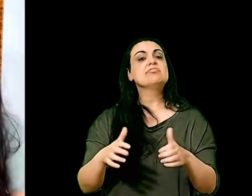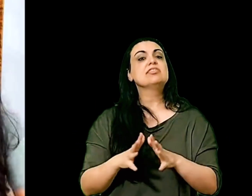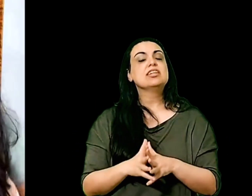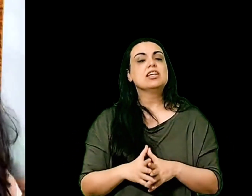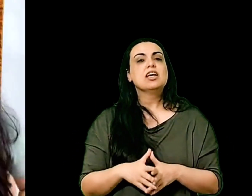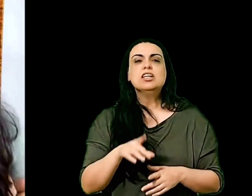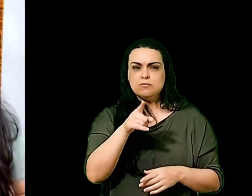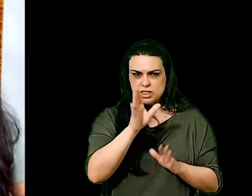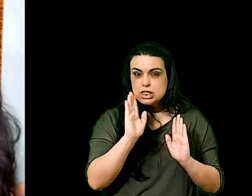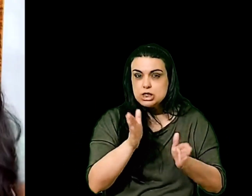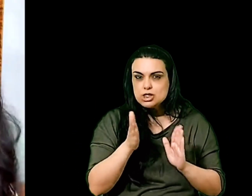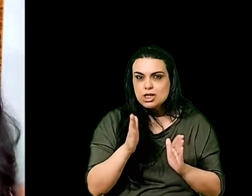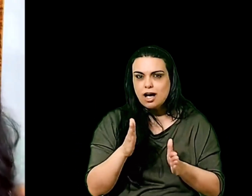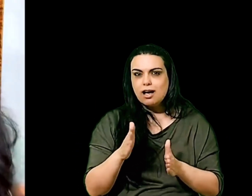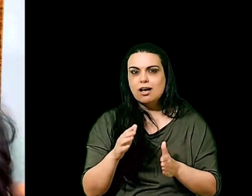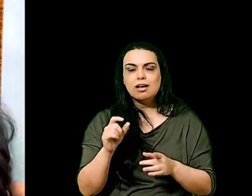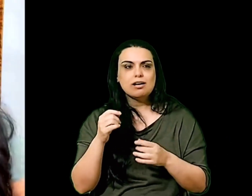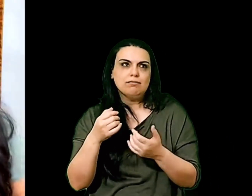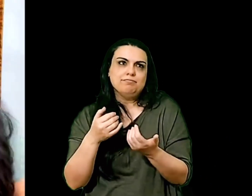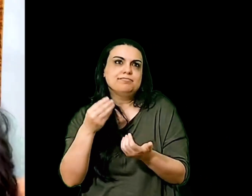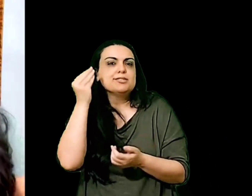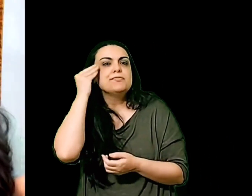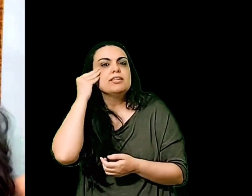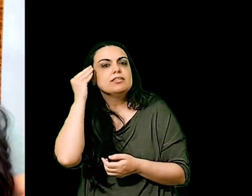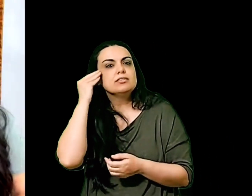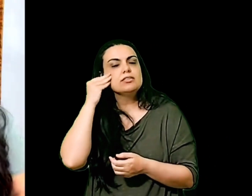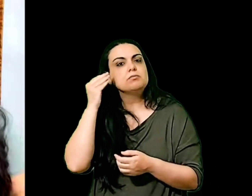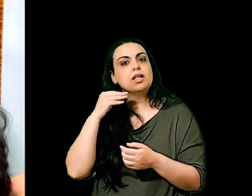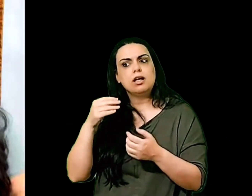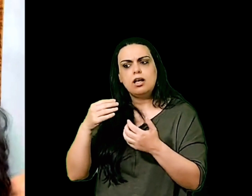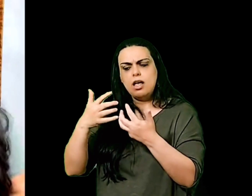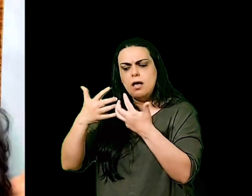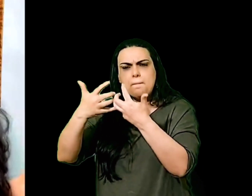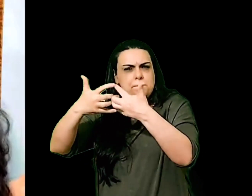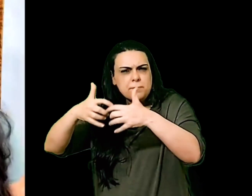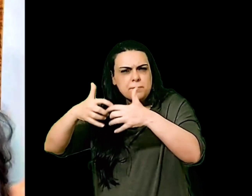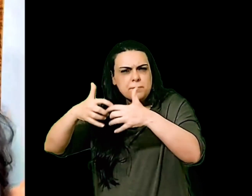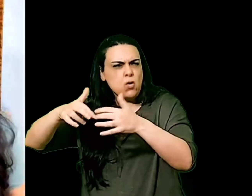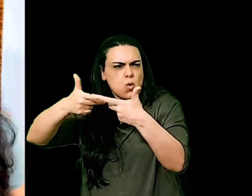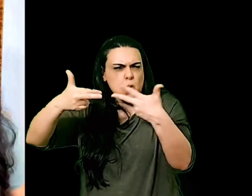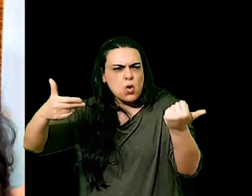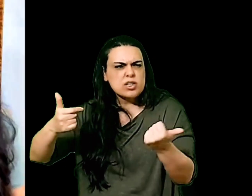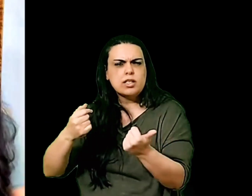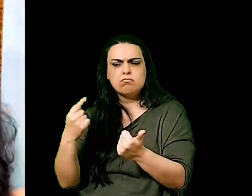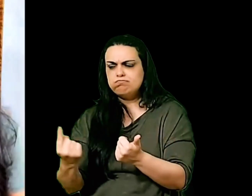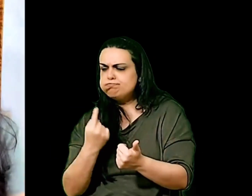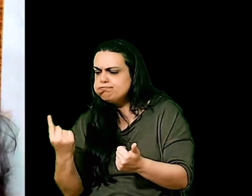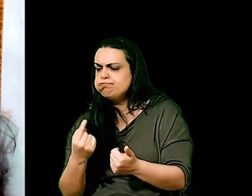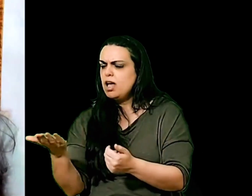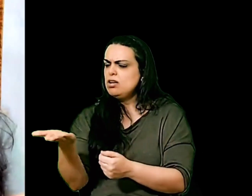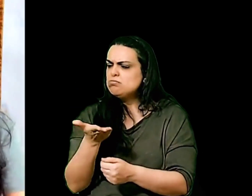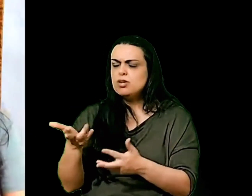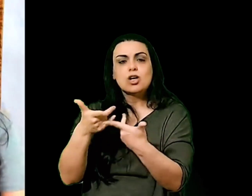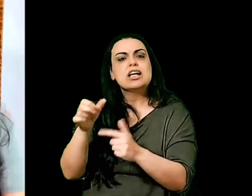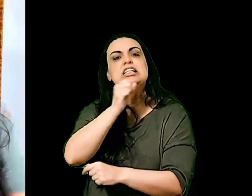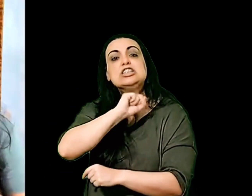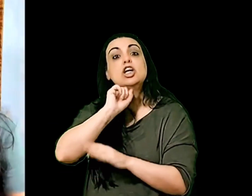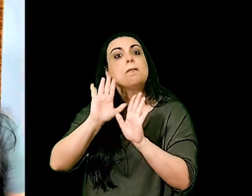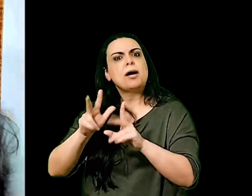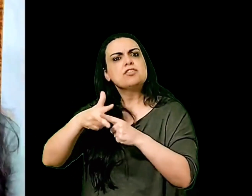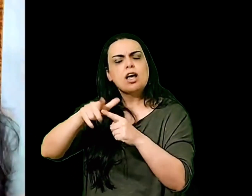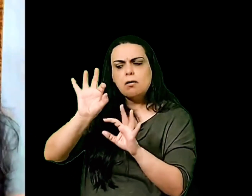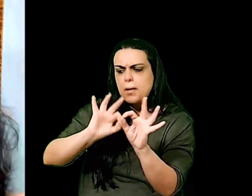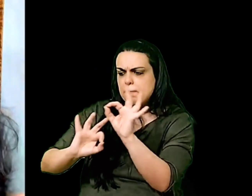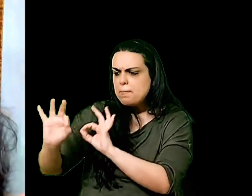Quantos aqui já não tiveram uma máquina em casa antiga, mas a manutenção é nova e ela continua funcionando, ok? Deus falou